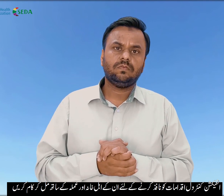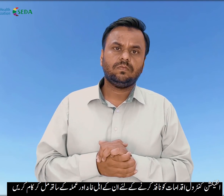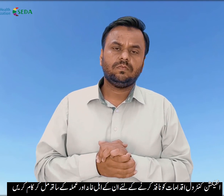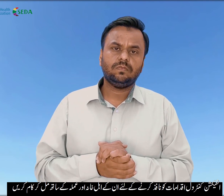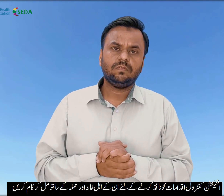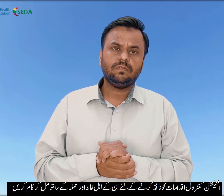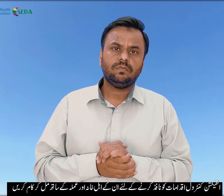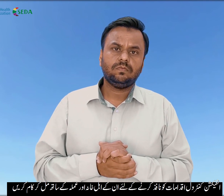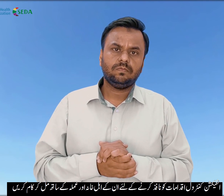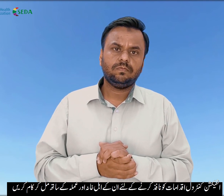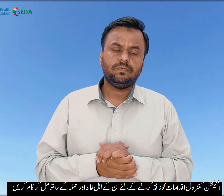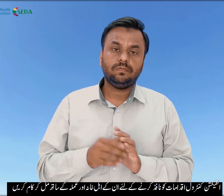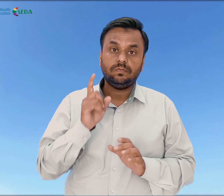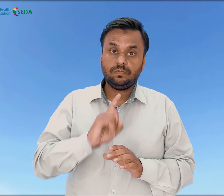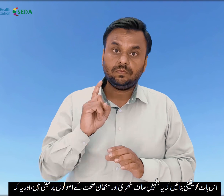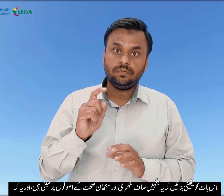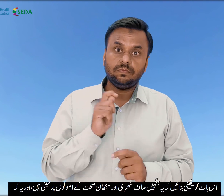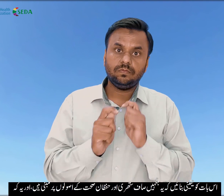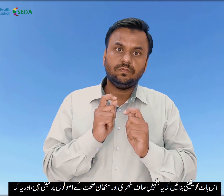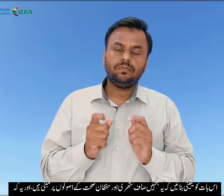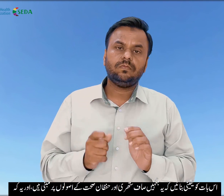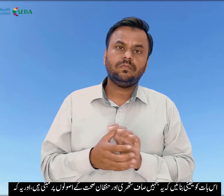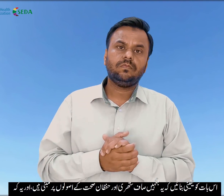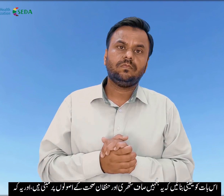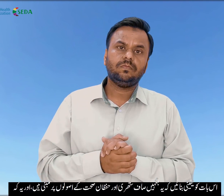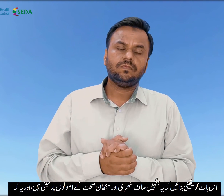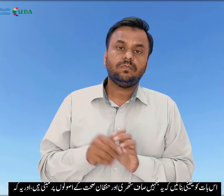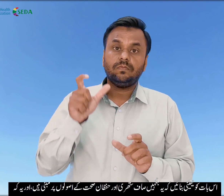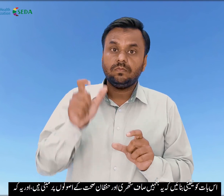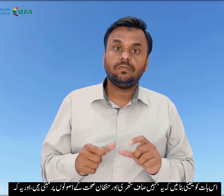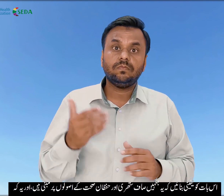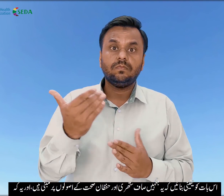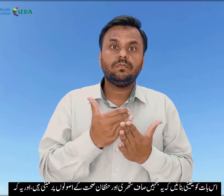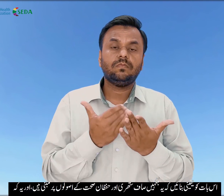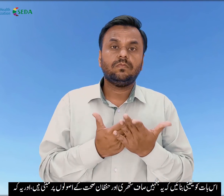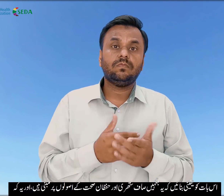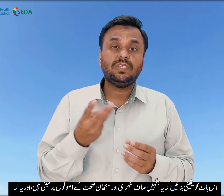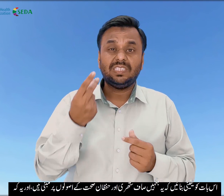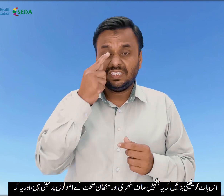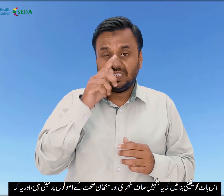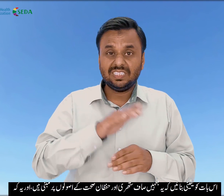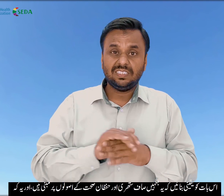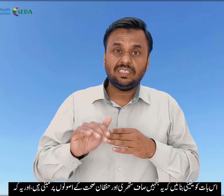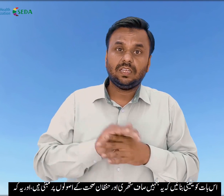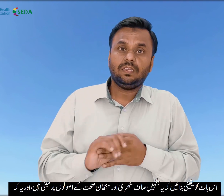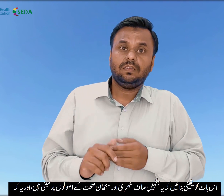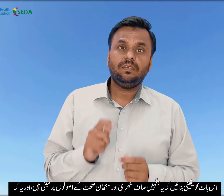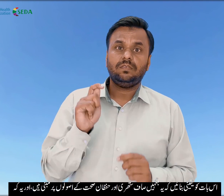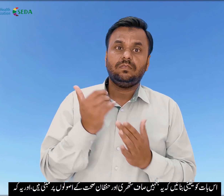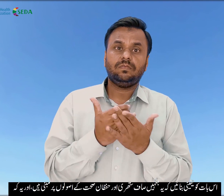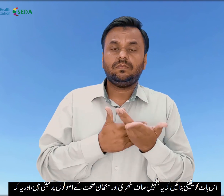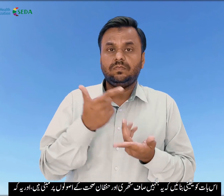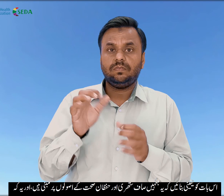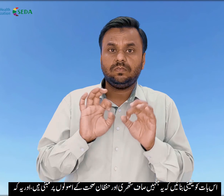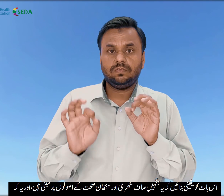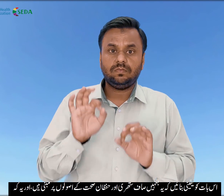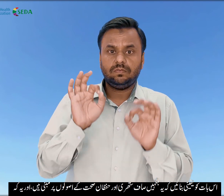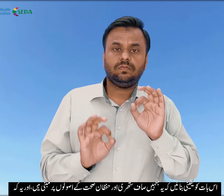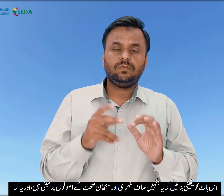کریں۔ اس بات کو یقینی بنائیں کہ یہ جگہیں صاف ستھری اور حفظان صحت کے اصولوں